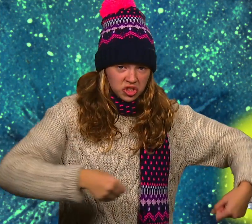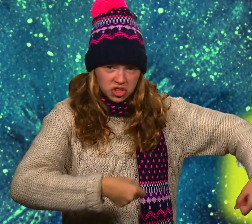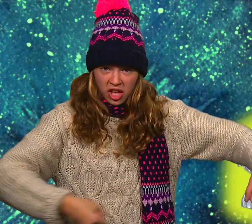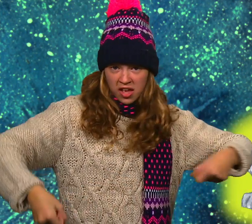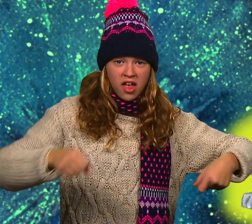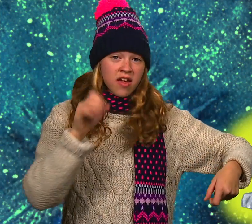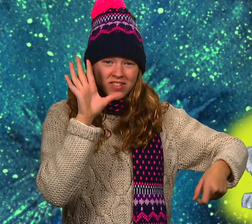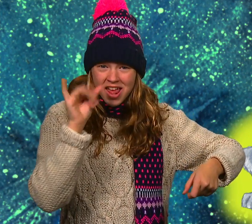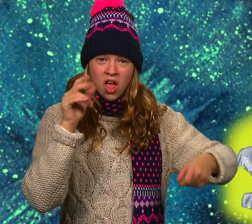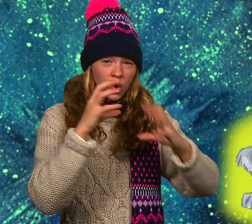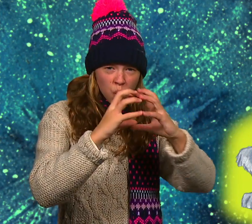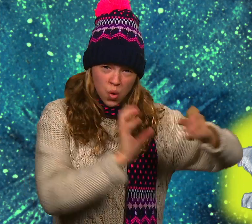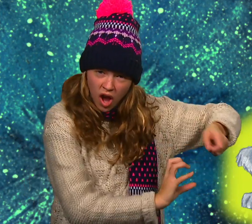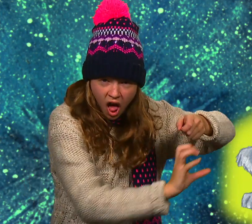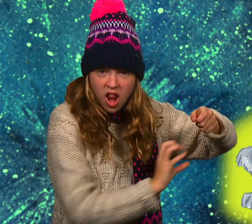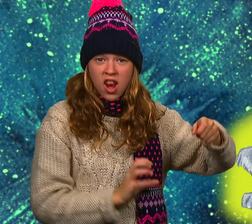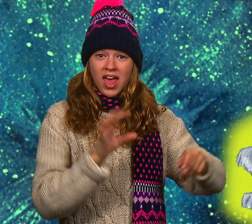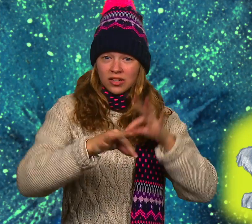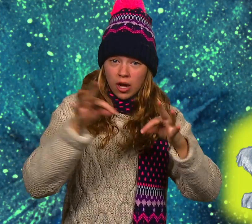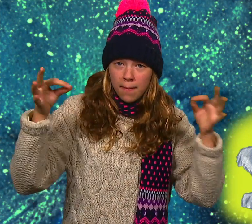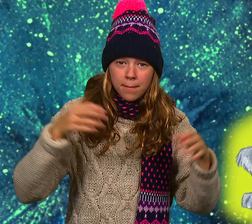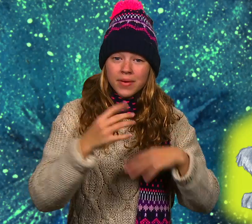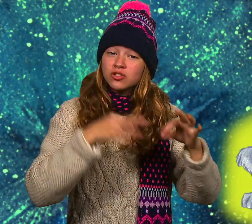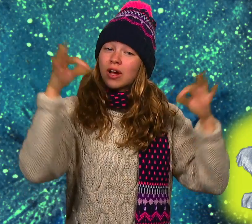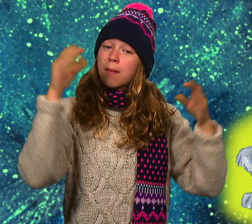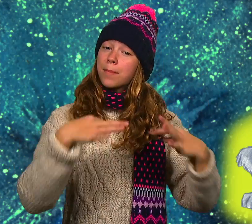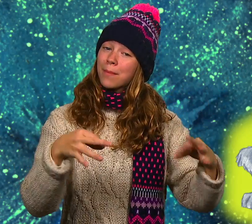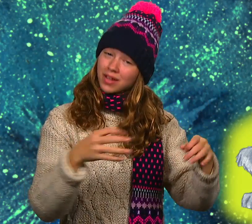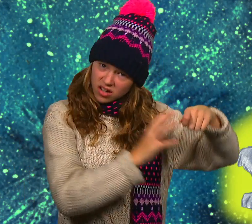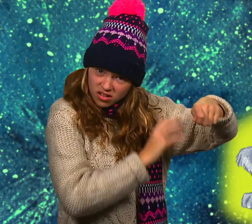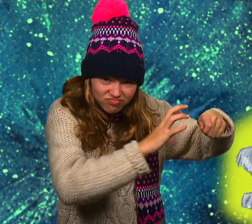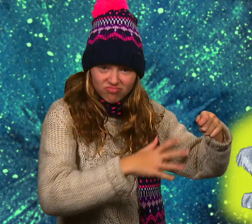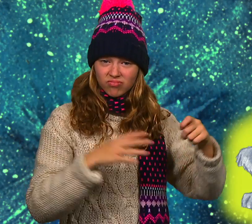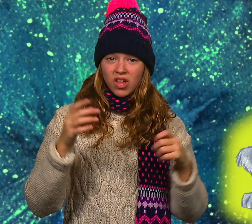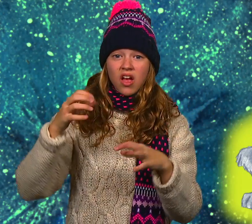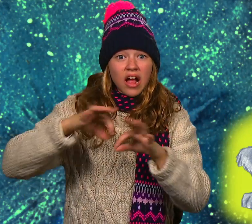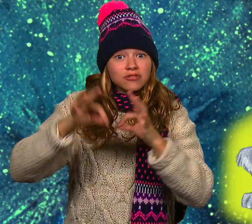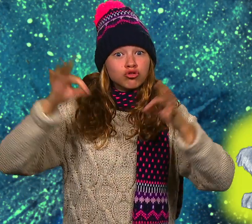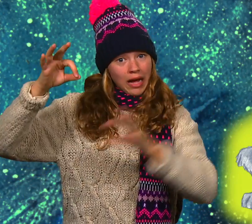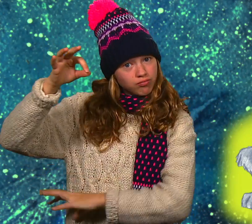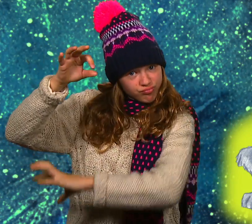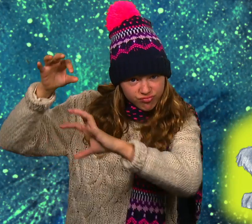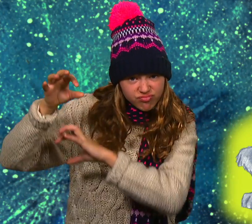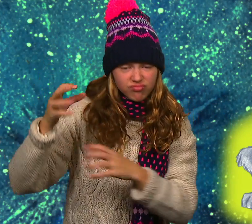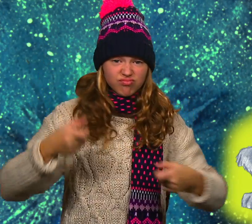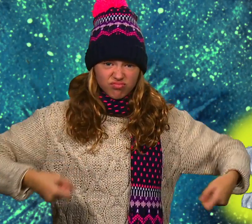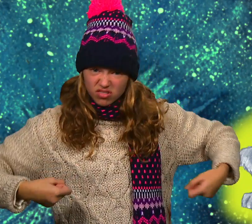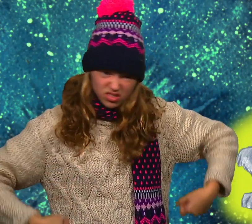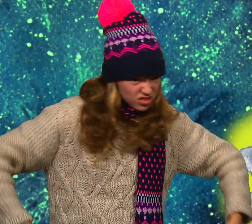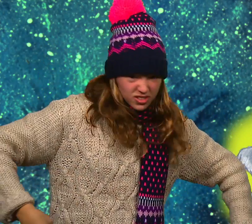Da kommt das Frauchen zur Tür herein. Und in beiden Händen trägt sie riesige Tüten, gefüllt mit Päckchen und